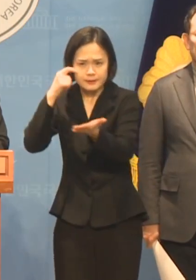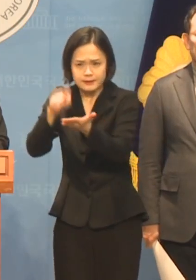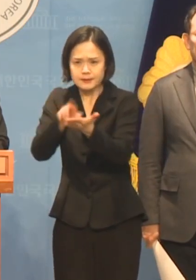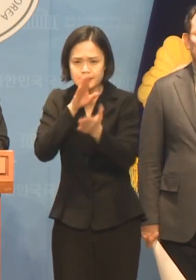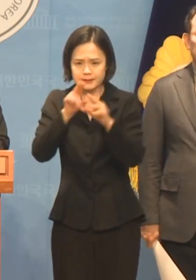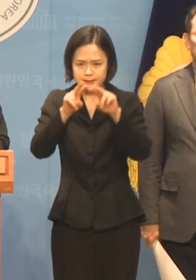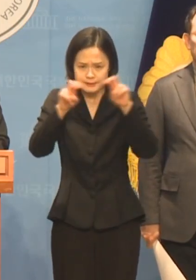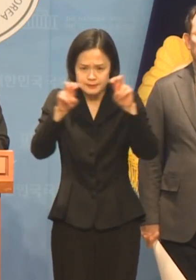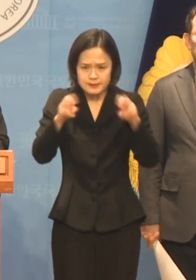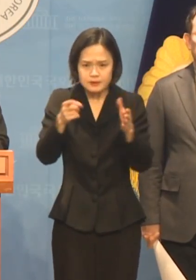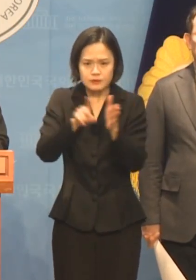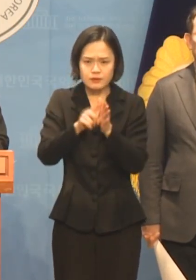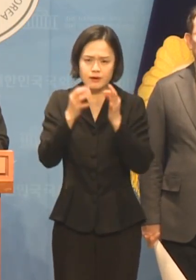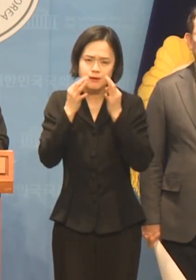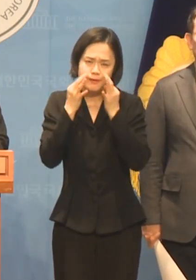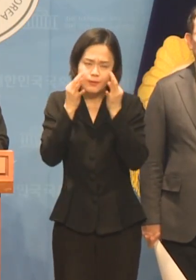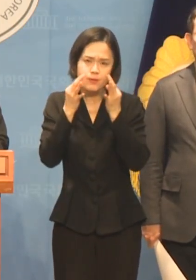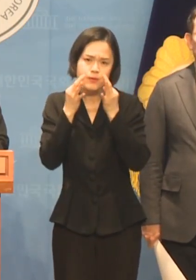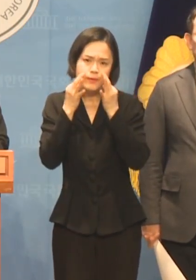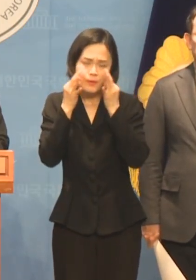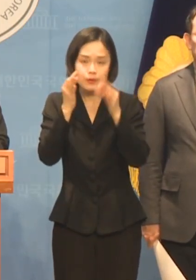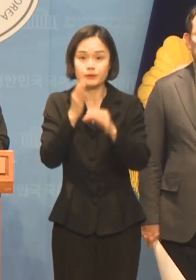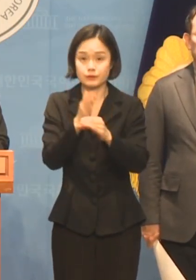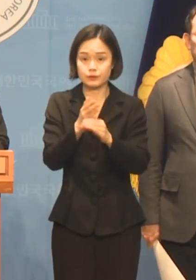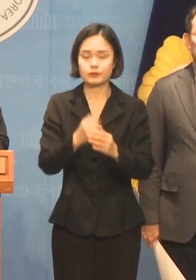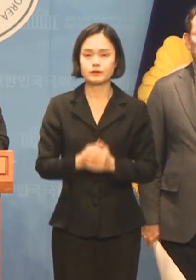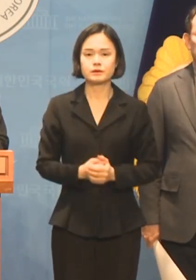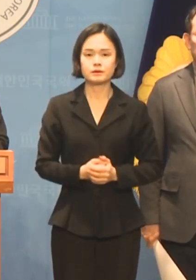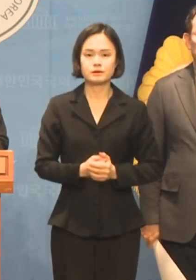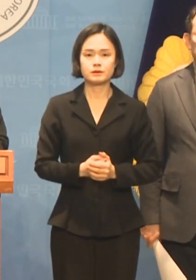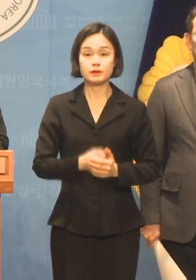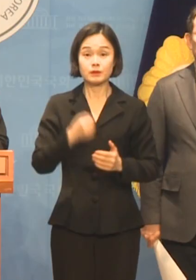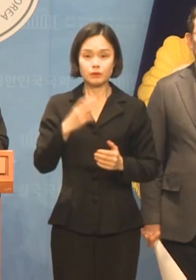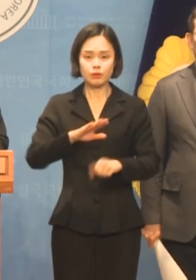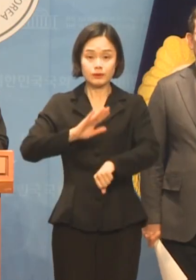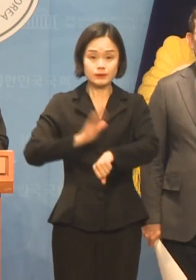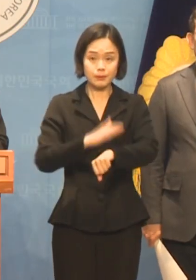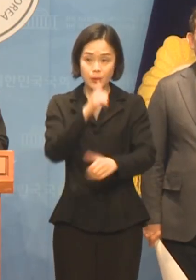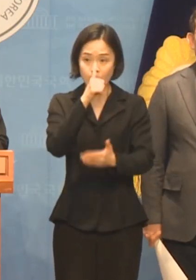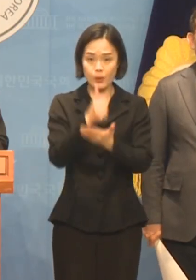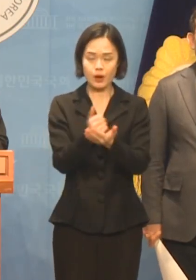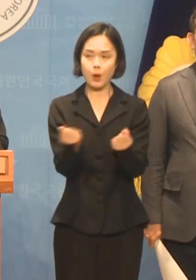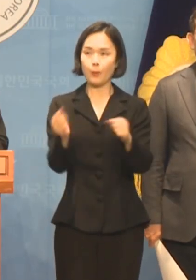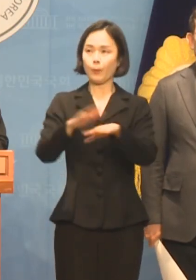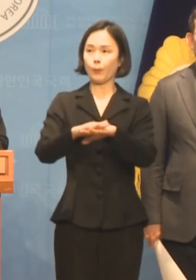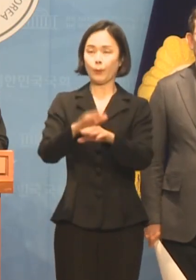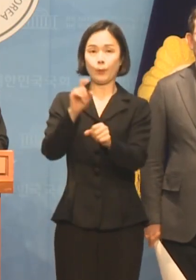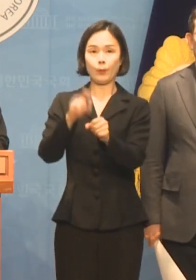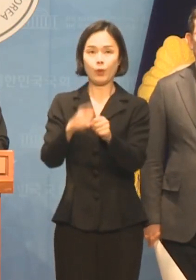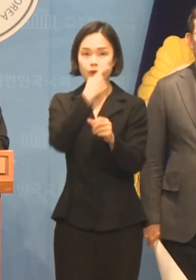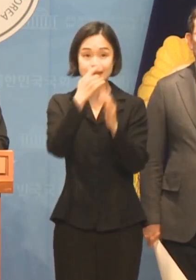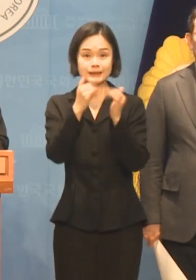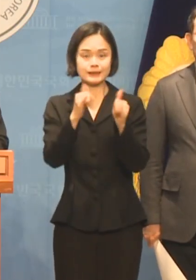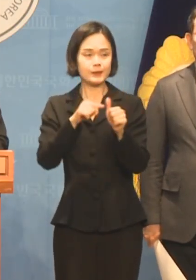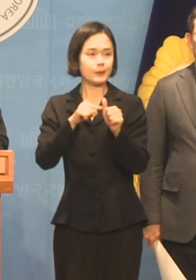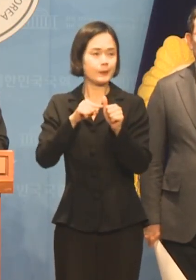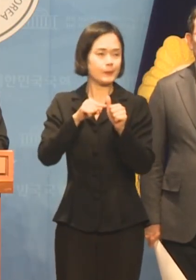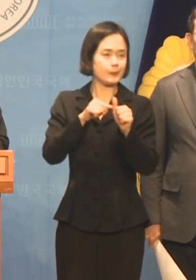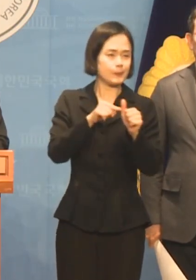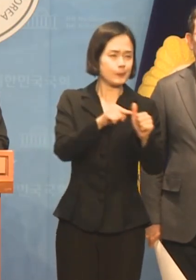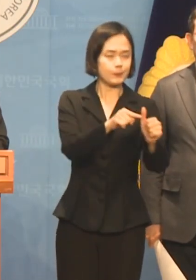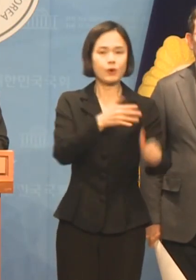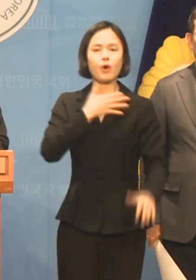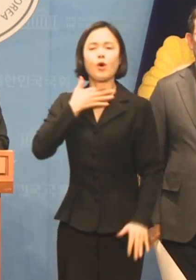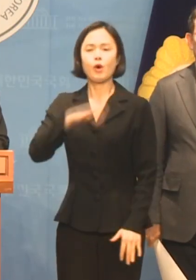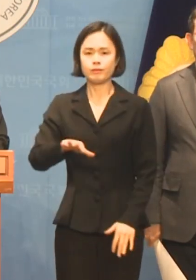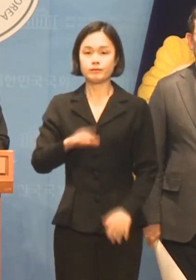다했으며 결코 잘못을 덮기 위해 억지를 쓰거나 증인들에게 강요한 적도 없음을